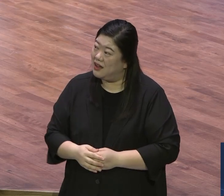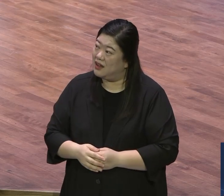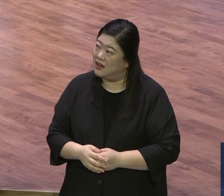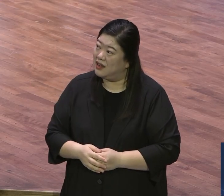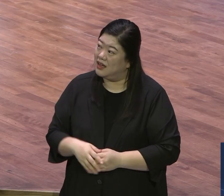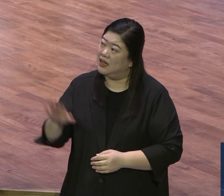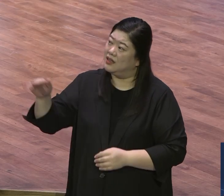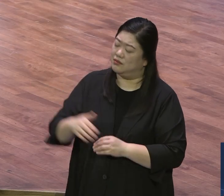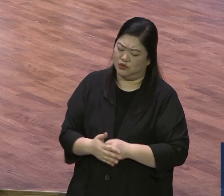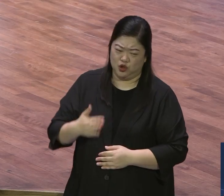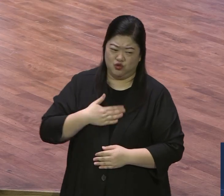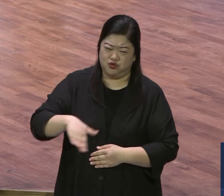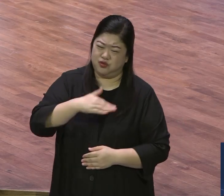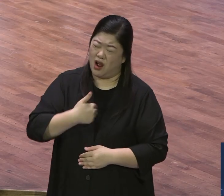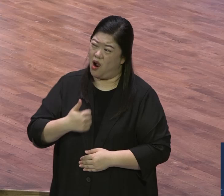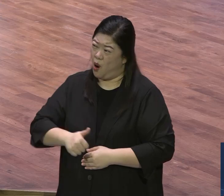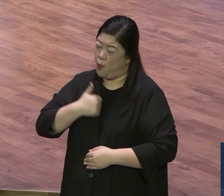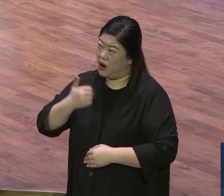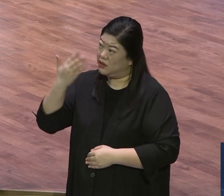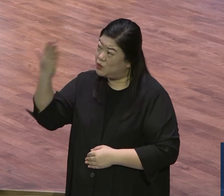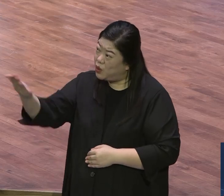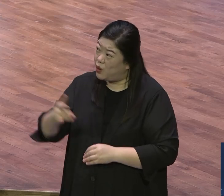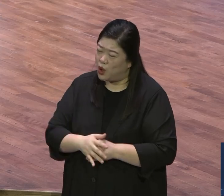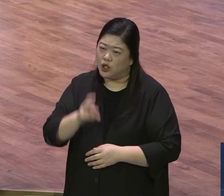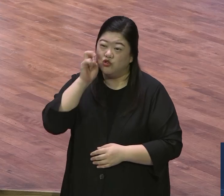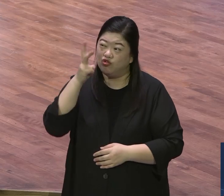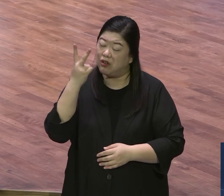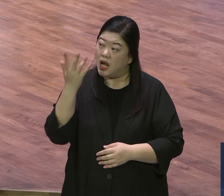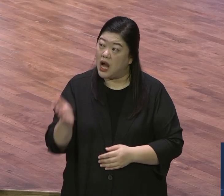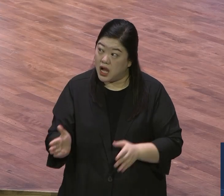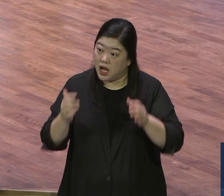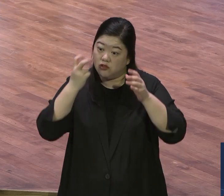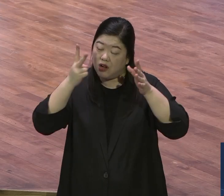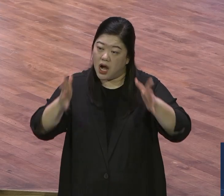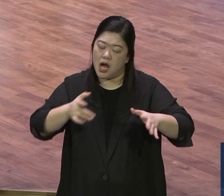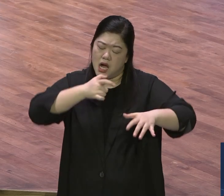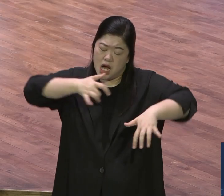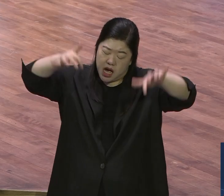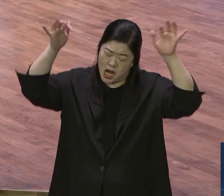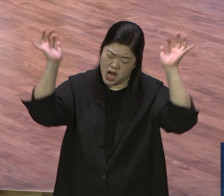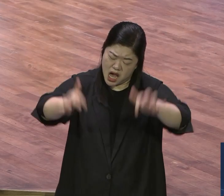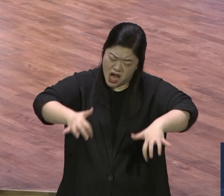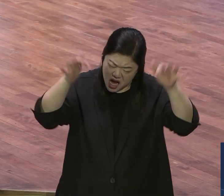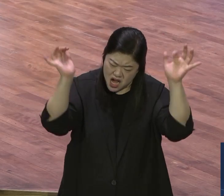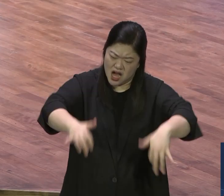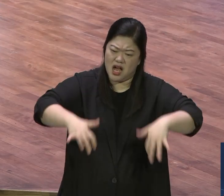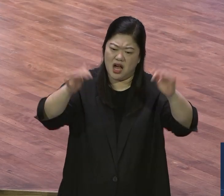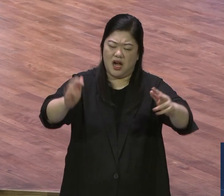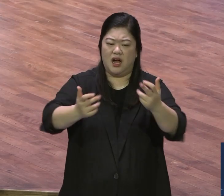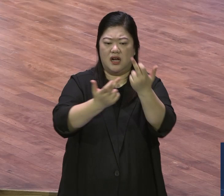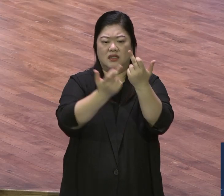주를 화나게 했으면 두 달 동안 태평과 장마로 산사태와 침수로